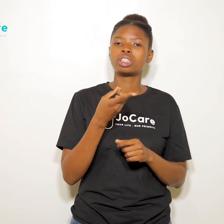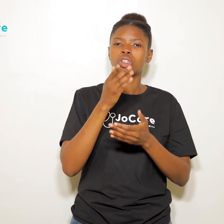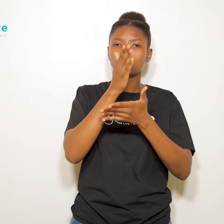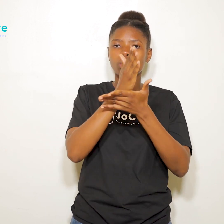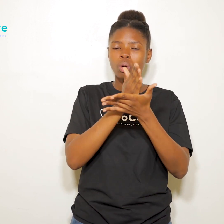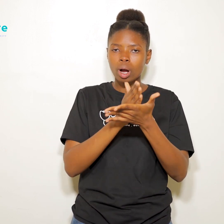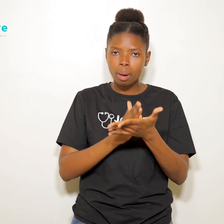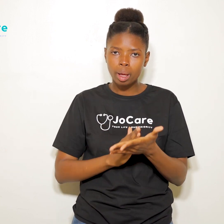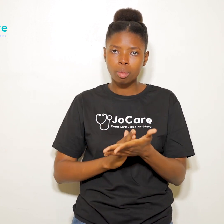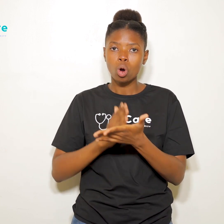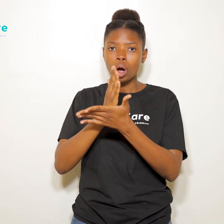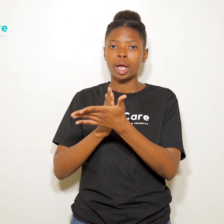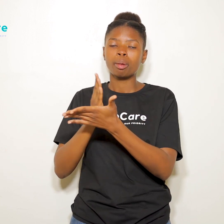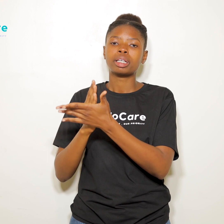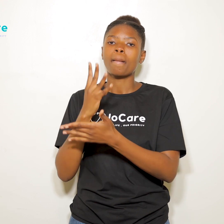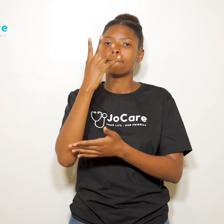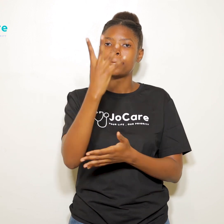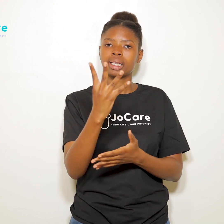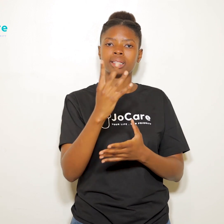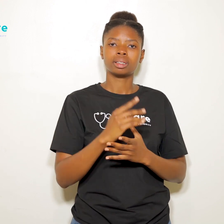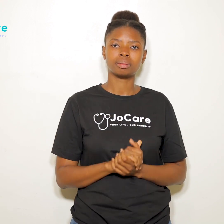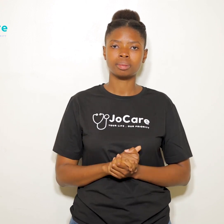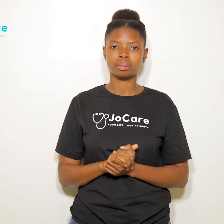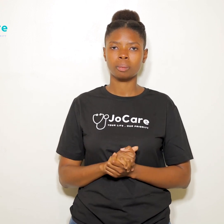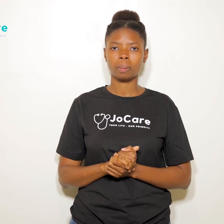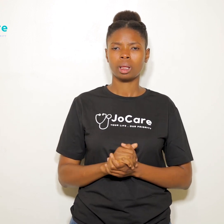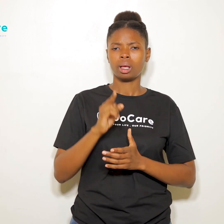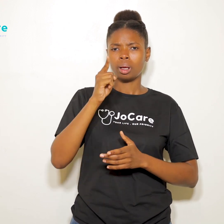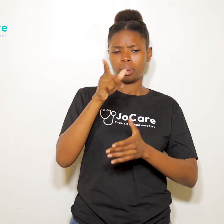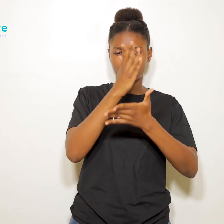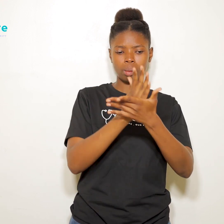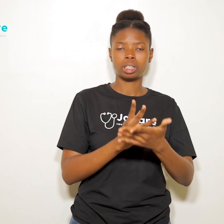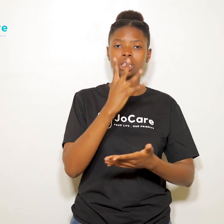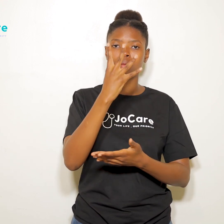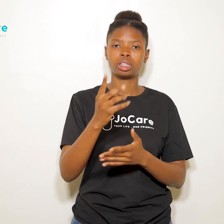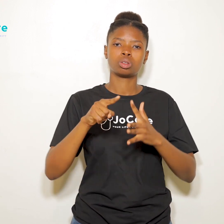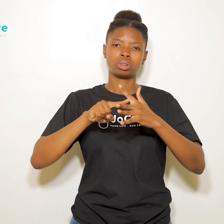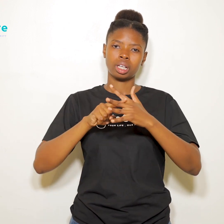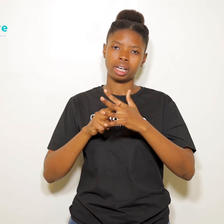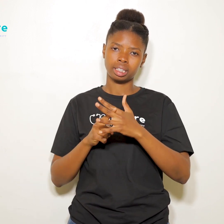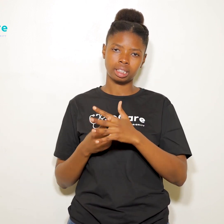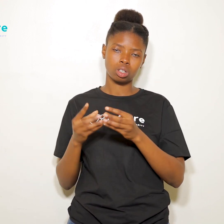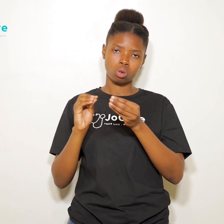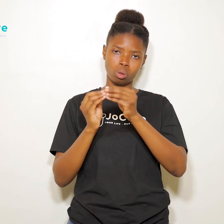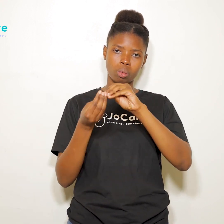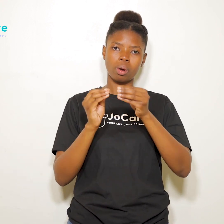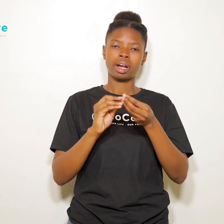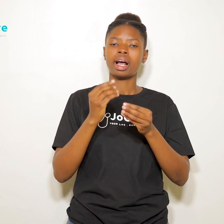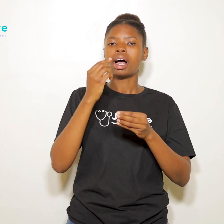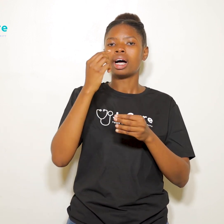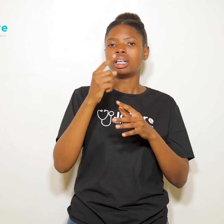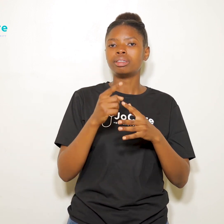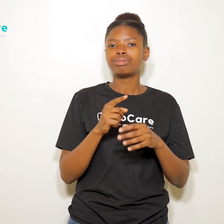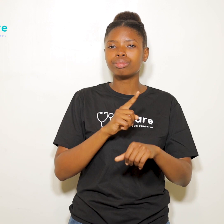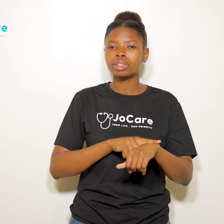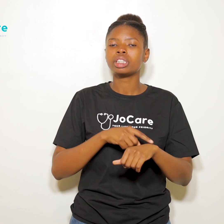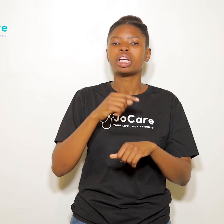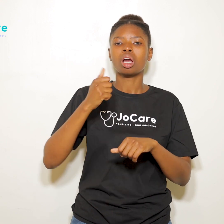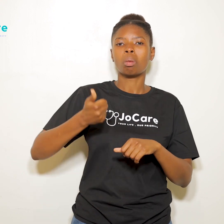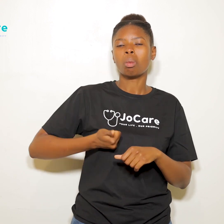twakugabanyamo ibice 4. Ibyo bice 4 twahera ukwezi k'umugore dutangira kukubara igihe umukobwa cyangwa umugore agiye mu